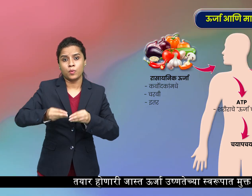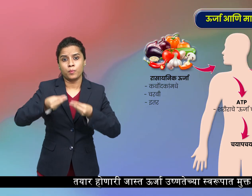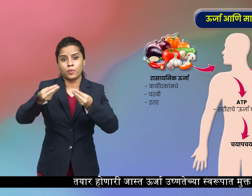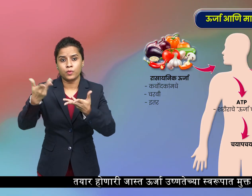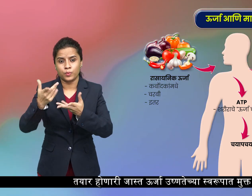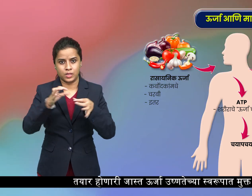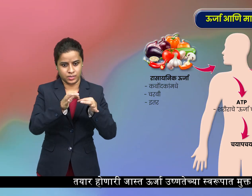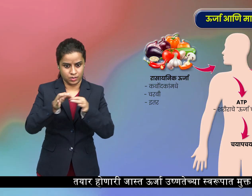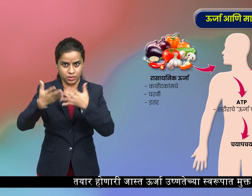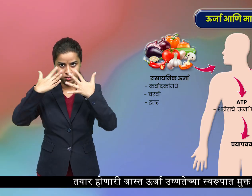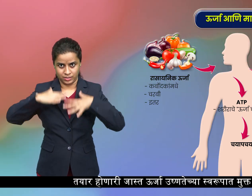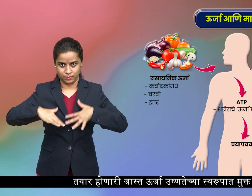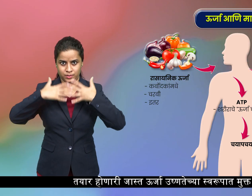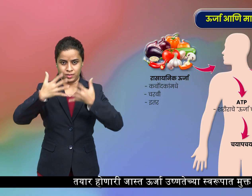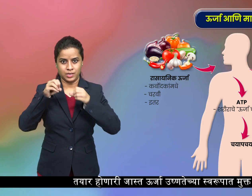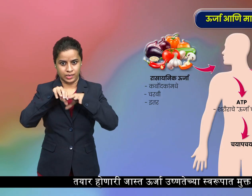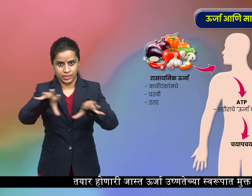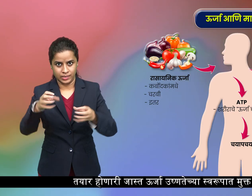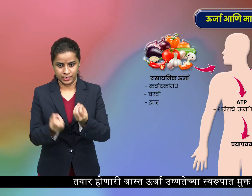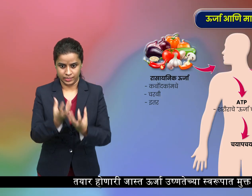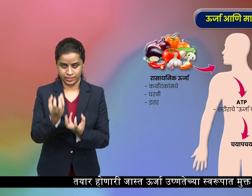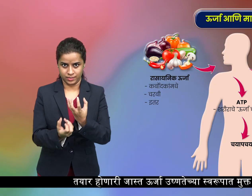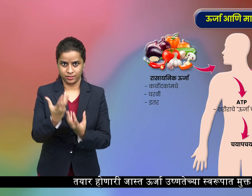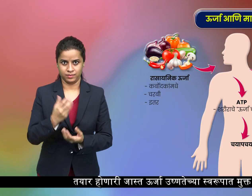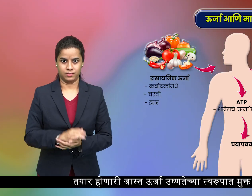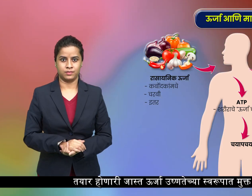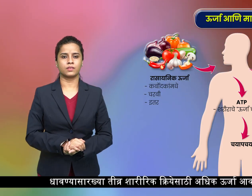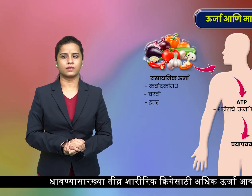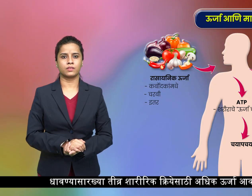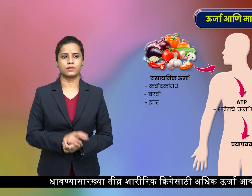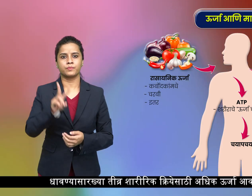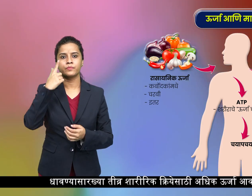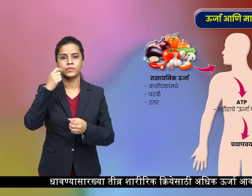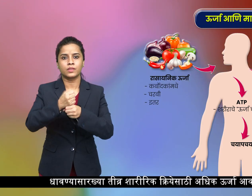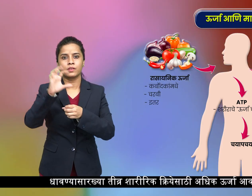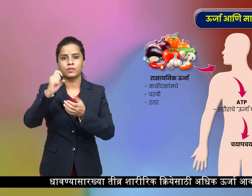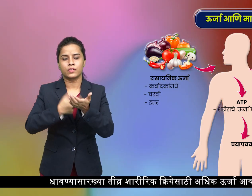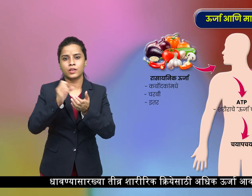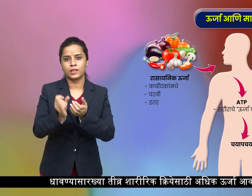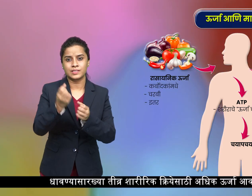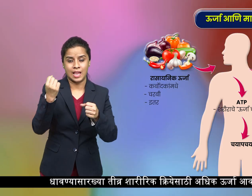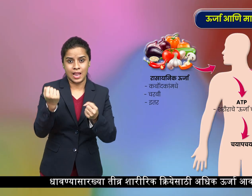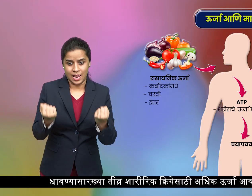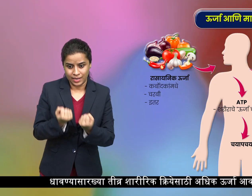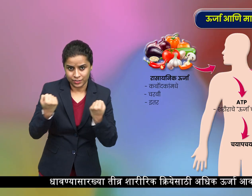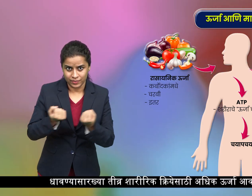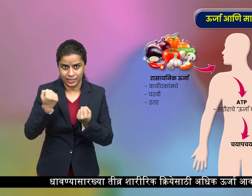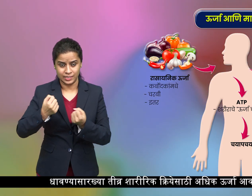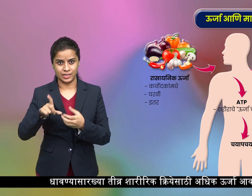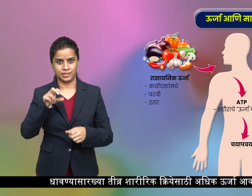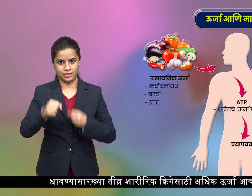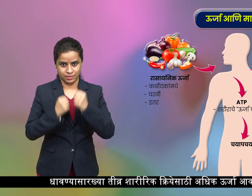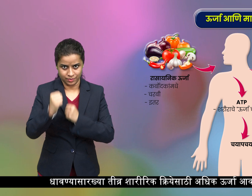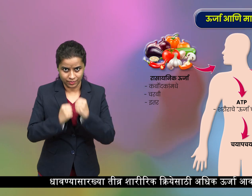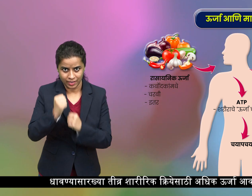तयार होणारी जास्त ऊर्जा उष्णतेच्या स्वरूपात मुक्त होते. धावण्यासारख्या तीव्र शारीरिक क्रियेसाठी अधिक ऊर्जा